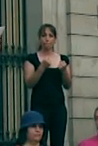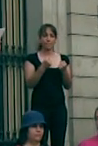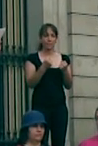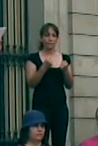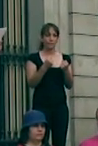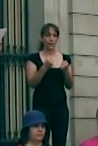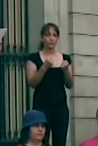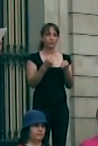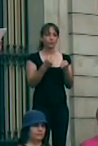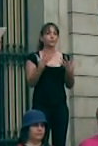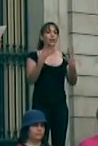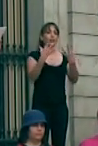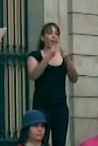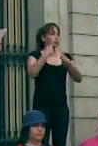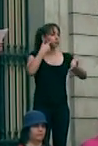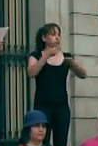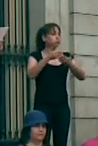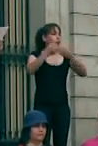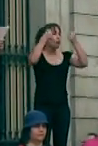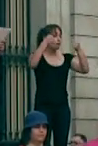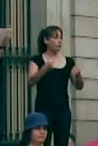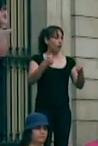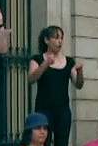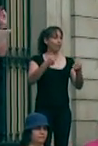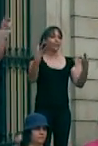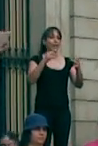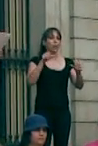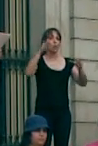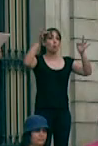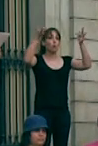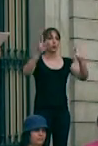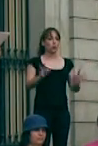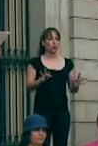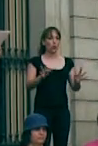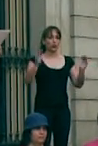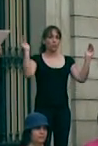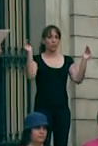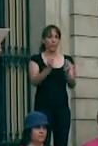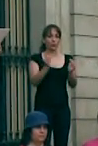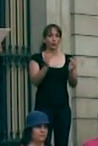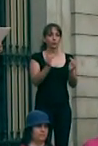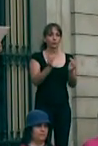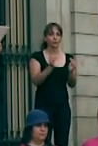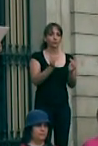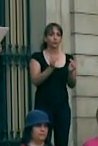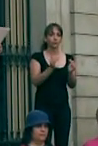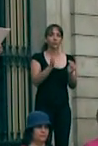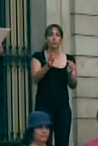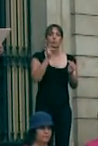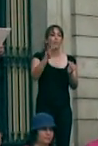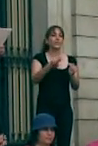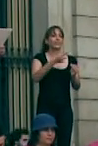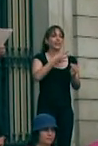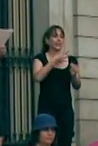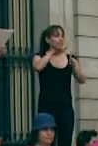perdó, amb argument fal·laç de la reducció del pressupost i la crisi econòmica com a